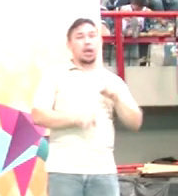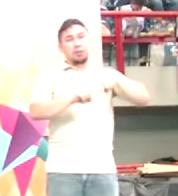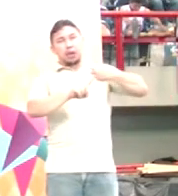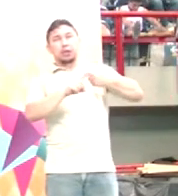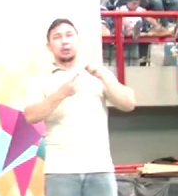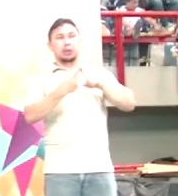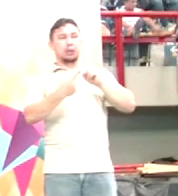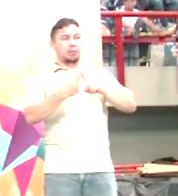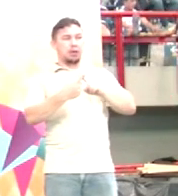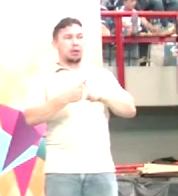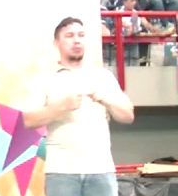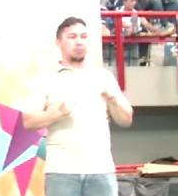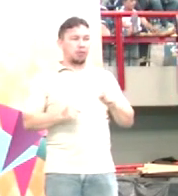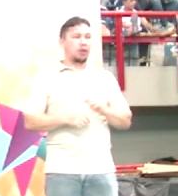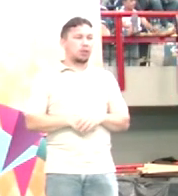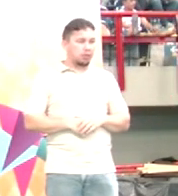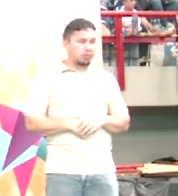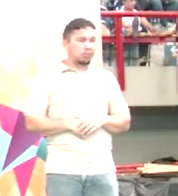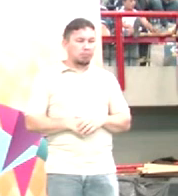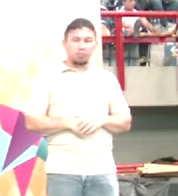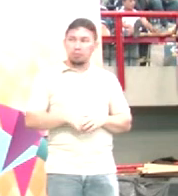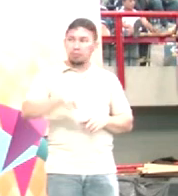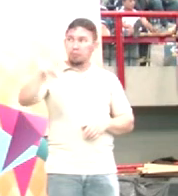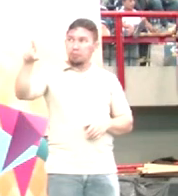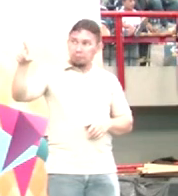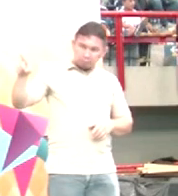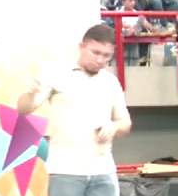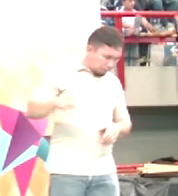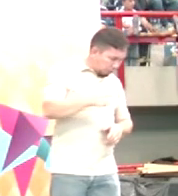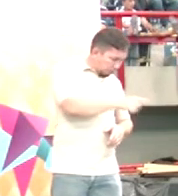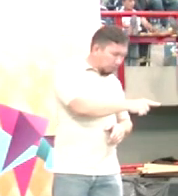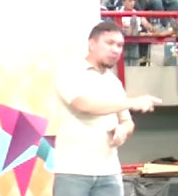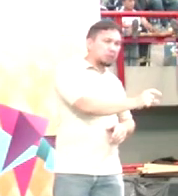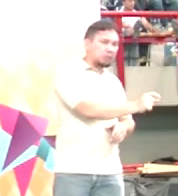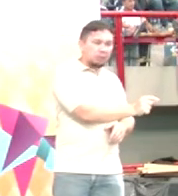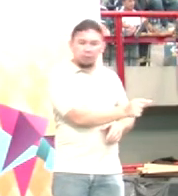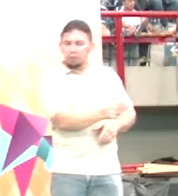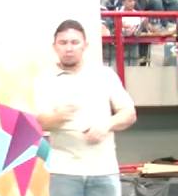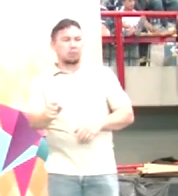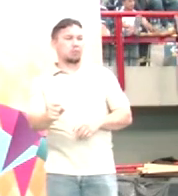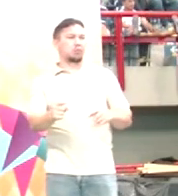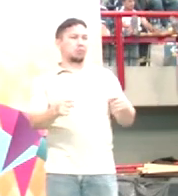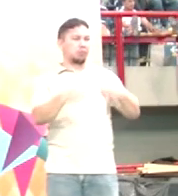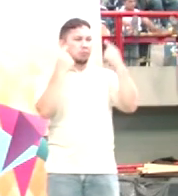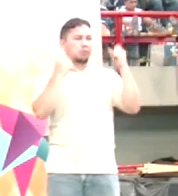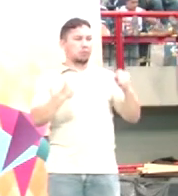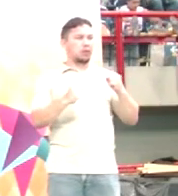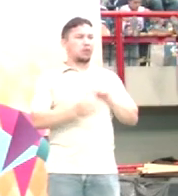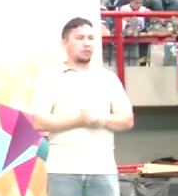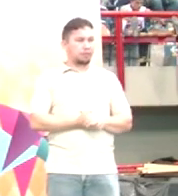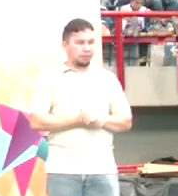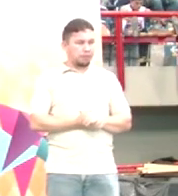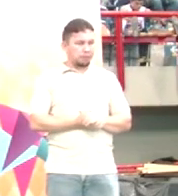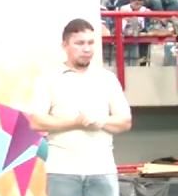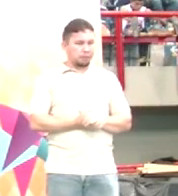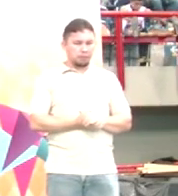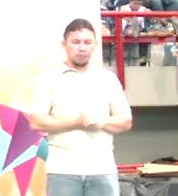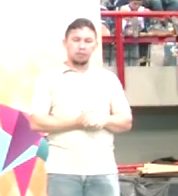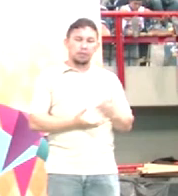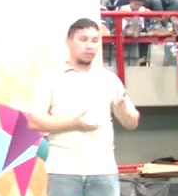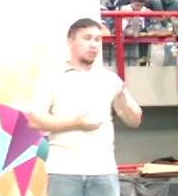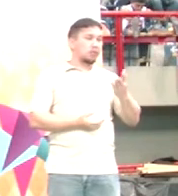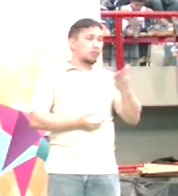posso terminar com a sílaba? Pode, desde que você não faça só o mínimo, tá?